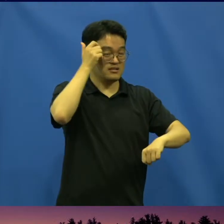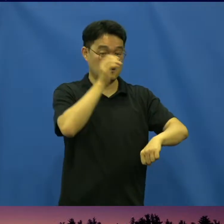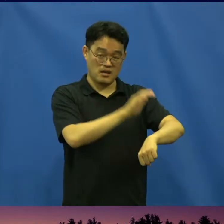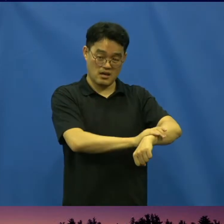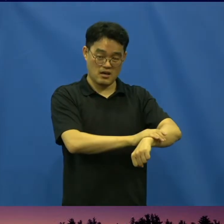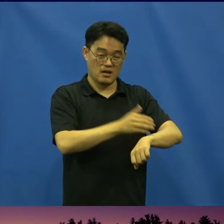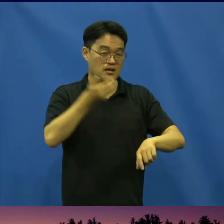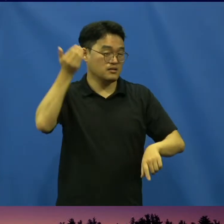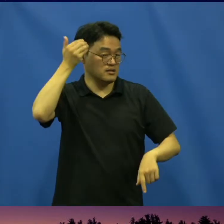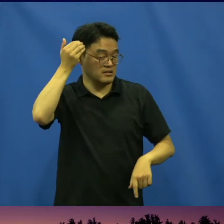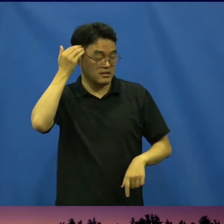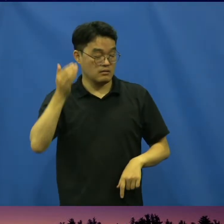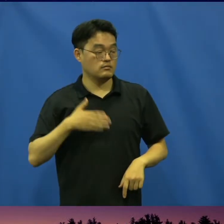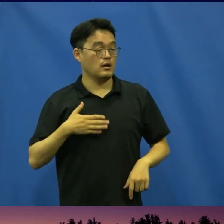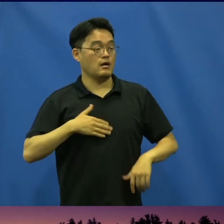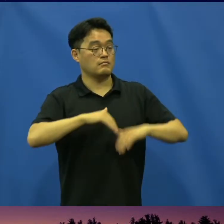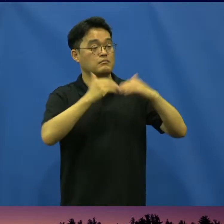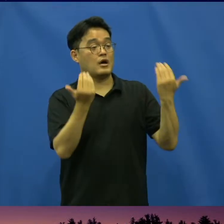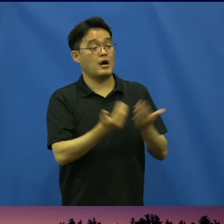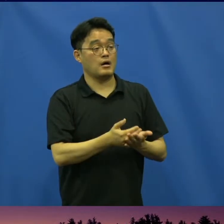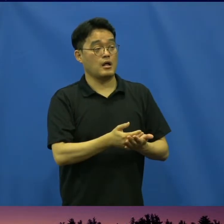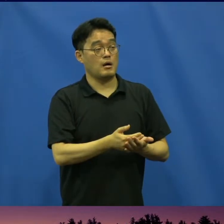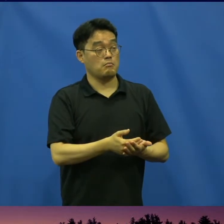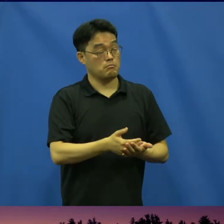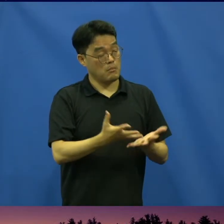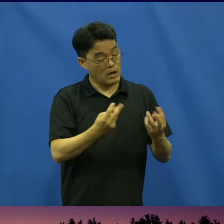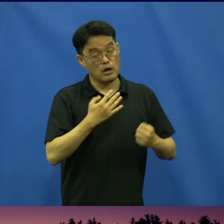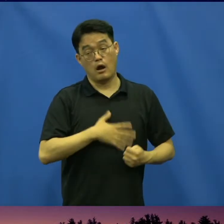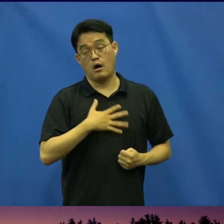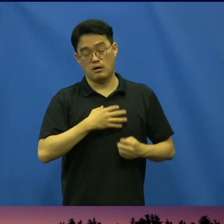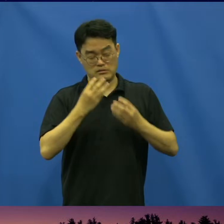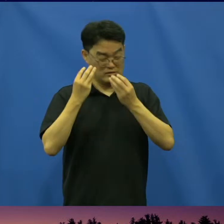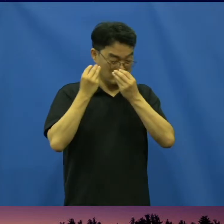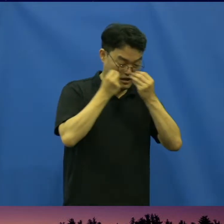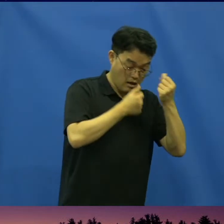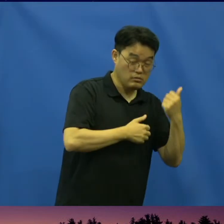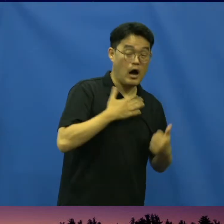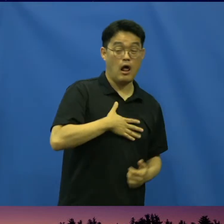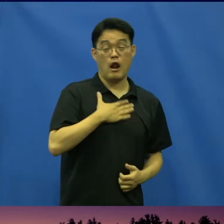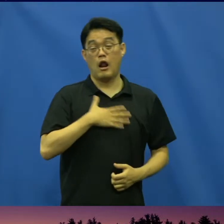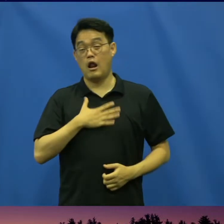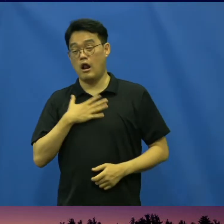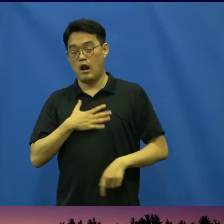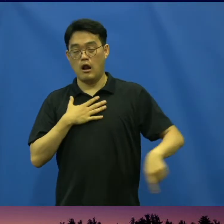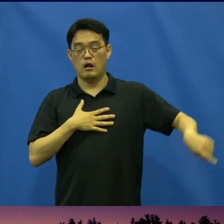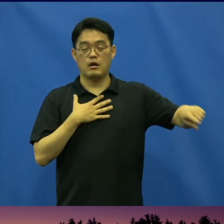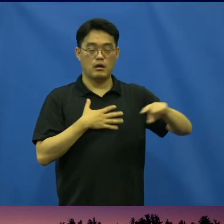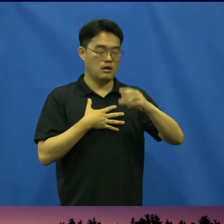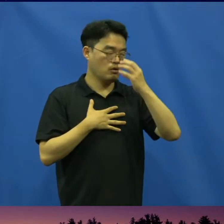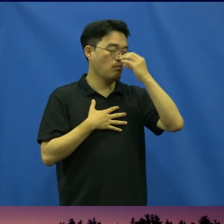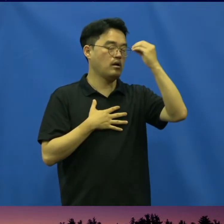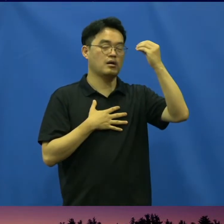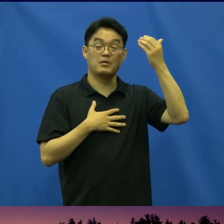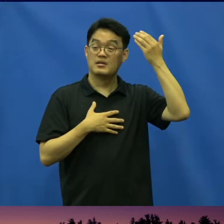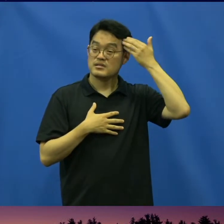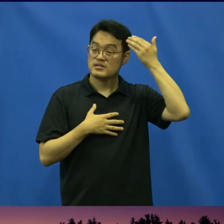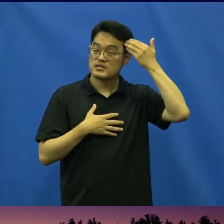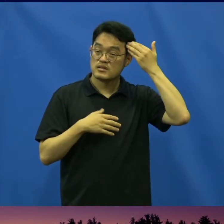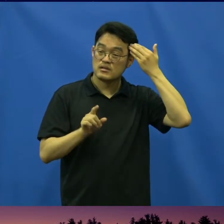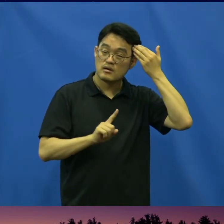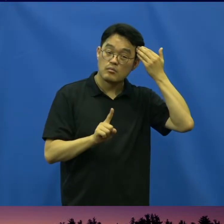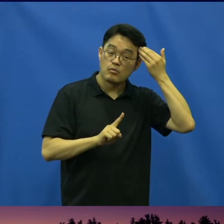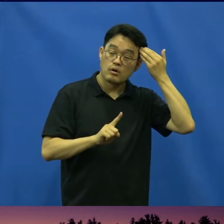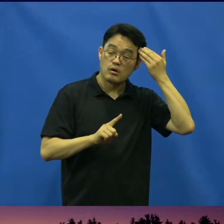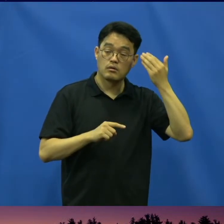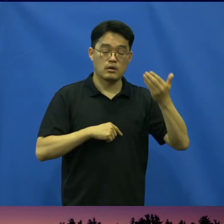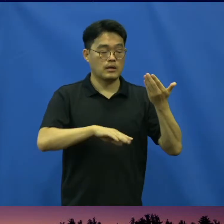자기가 많이 알고 있다는 걸 드러내는 전시용들이 많아요. 당연히 자신을 교만하게 만드는 지식. 그 지식은 남들을 죽이는 지식이